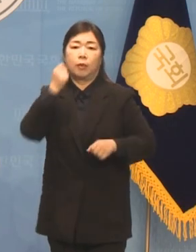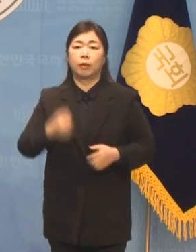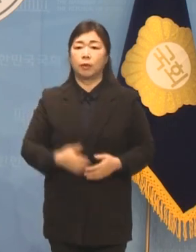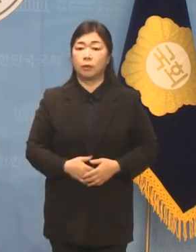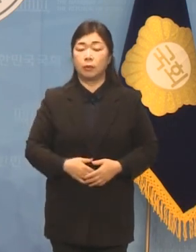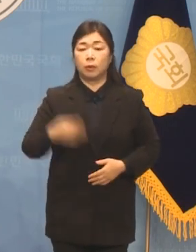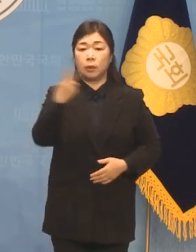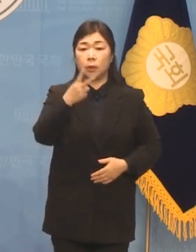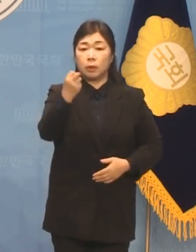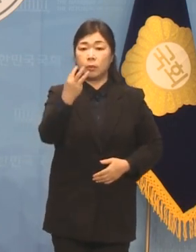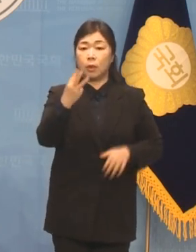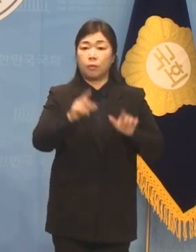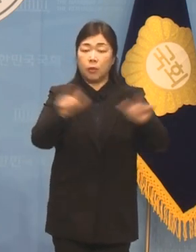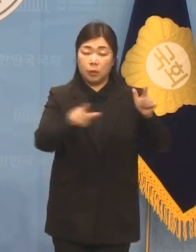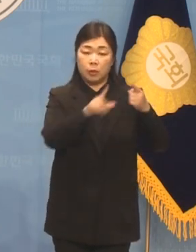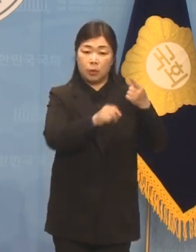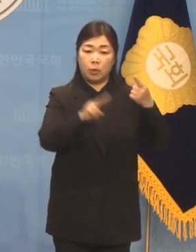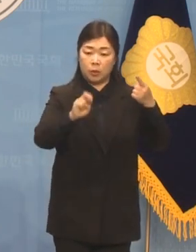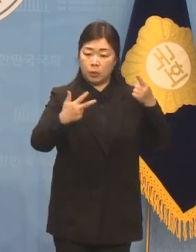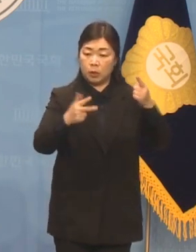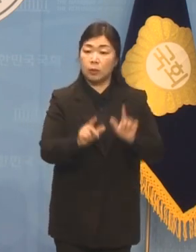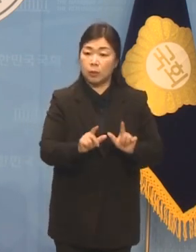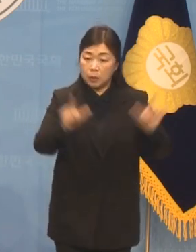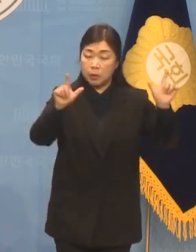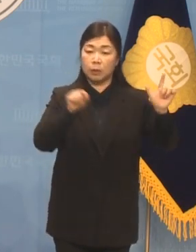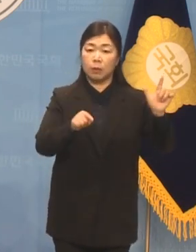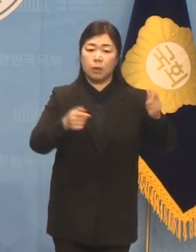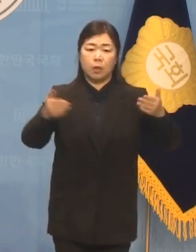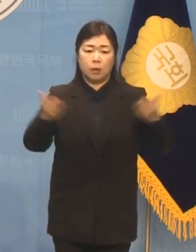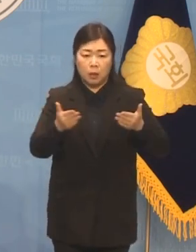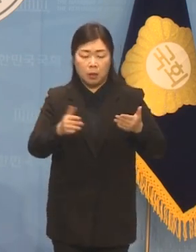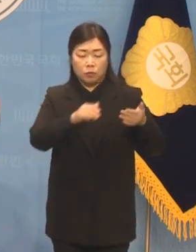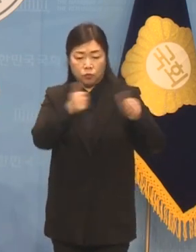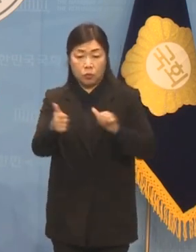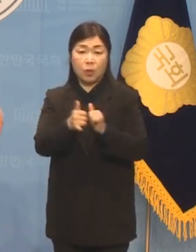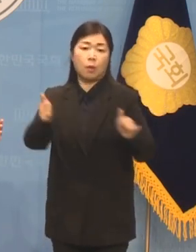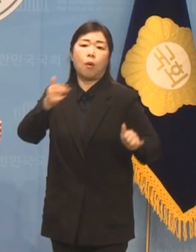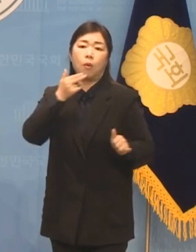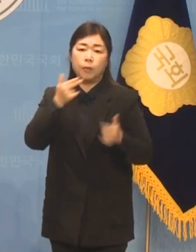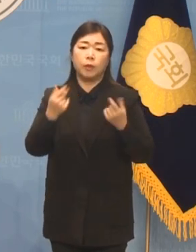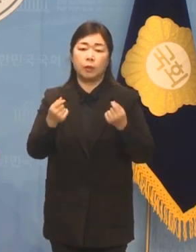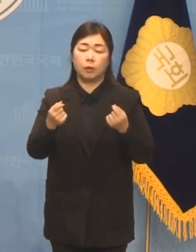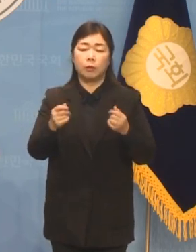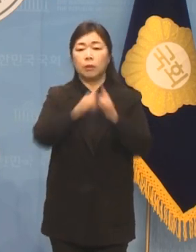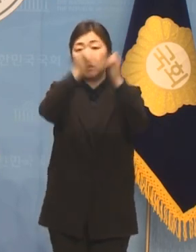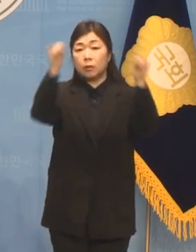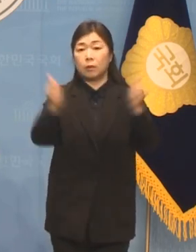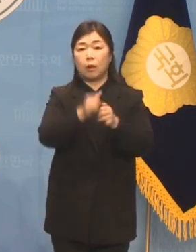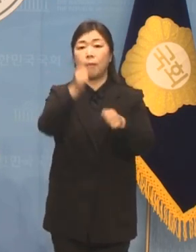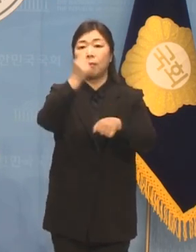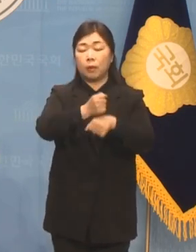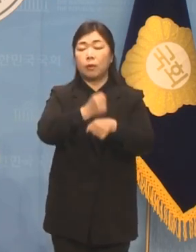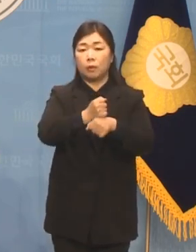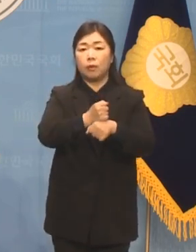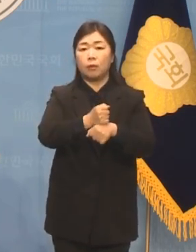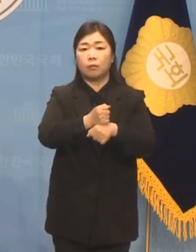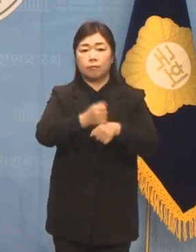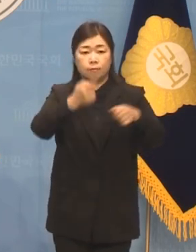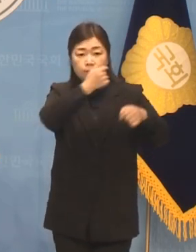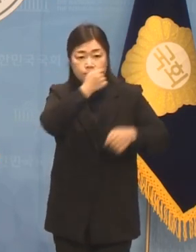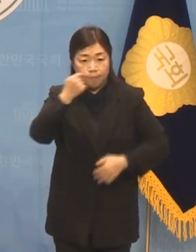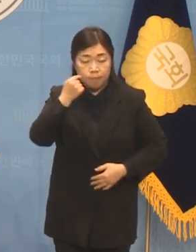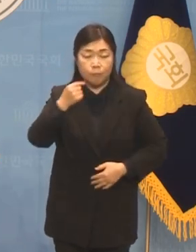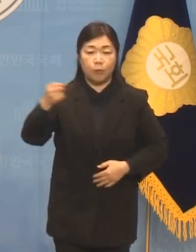1월 27일 우리 사회는 더 이상 일하다 죽는 사람들이 없는 사회를 만들겠다라고